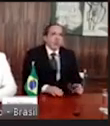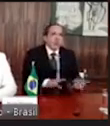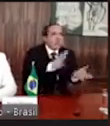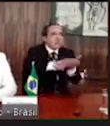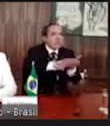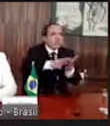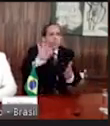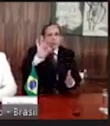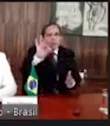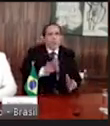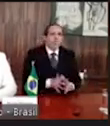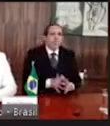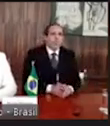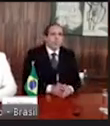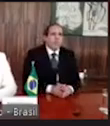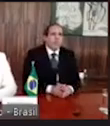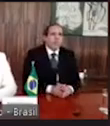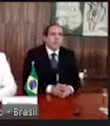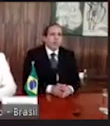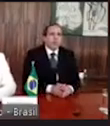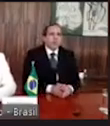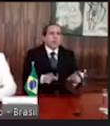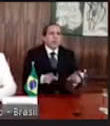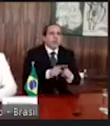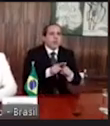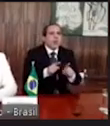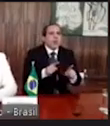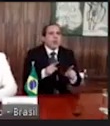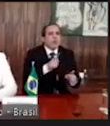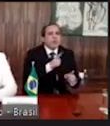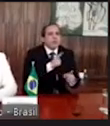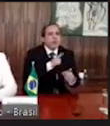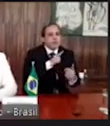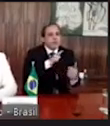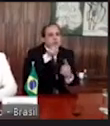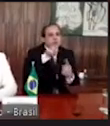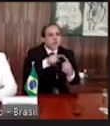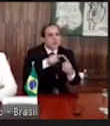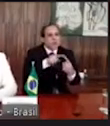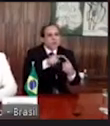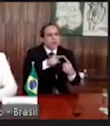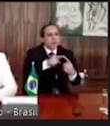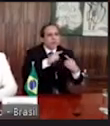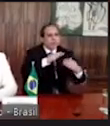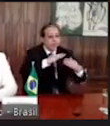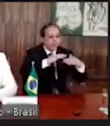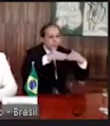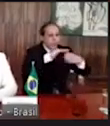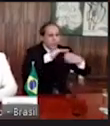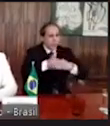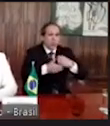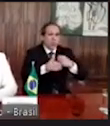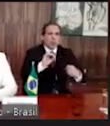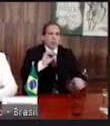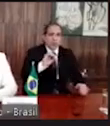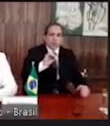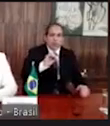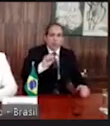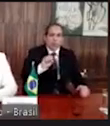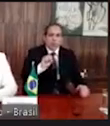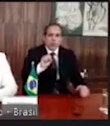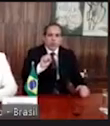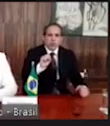social destas mulheres, sem deixar ninguém para trás, como nos propõe os Objetivos